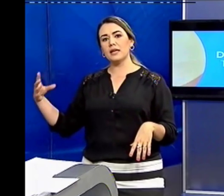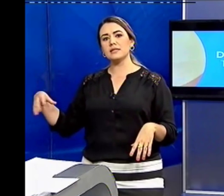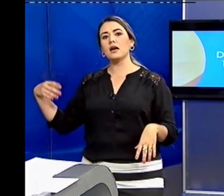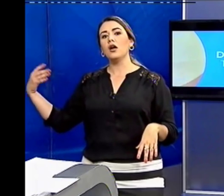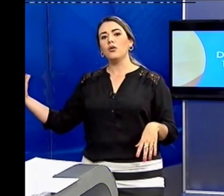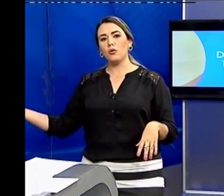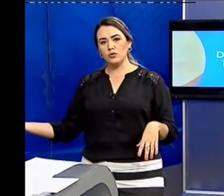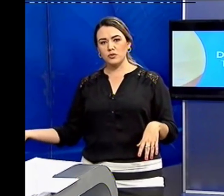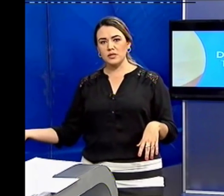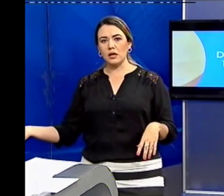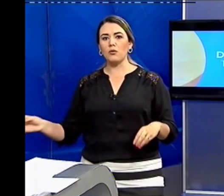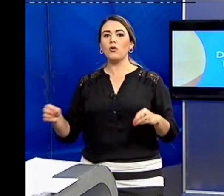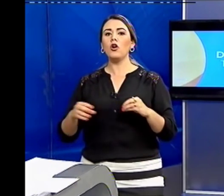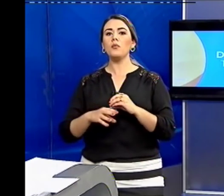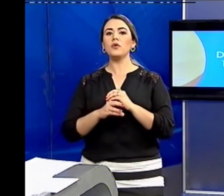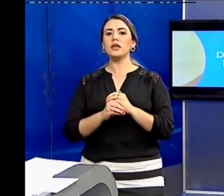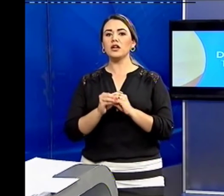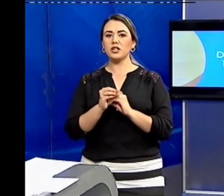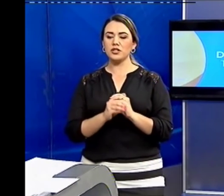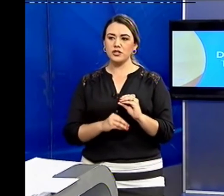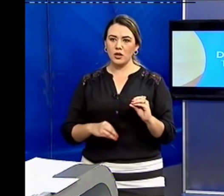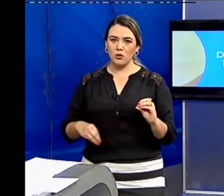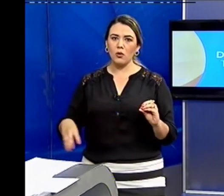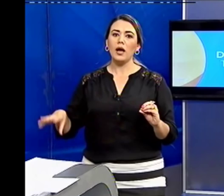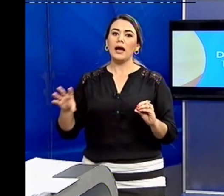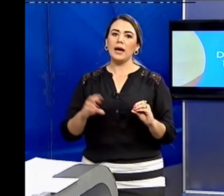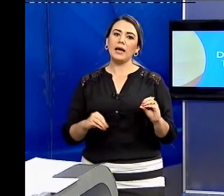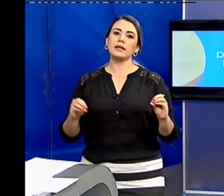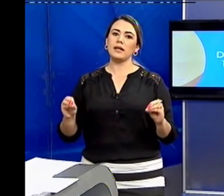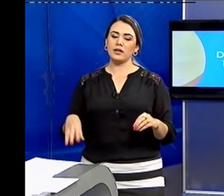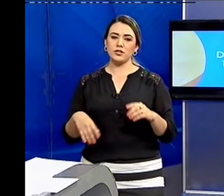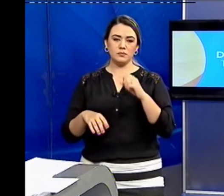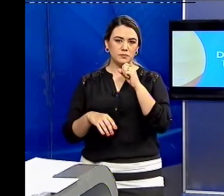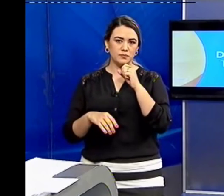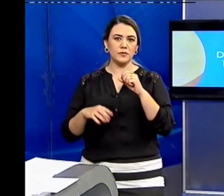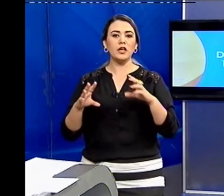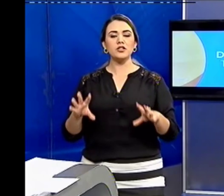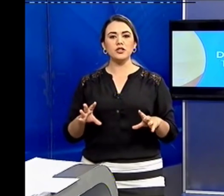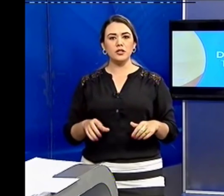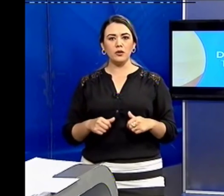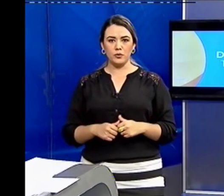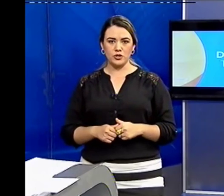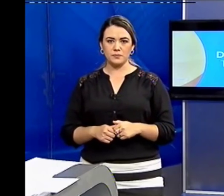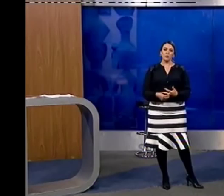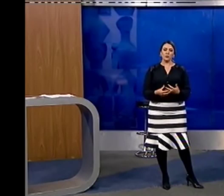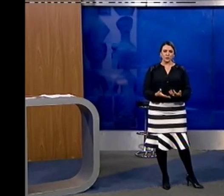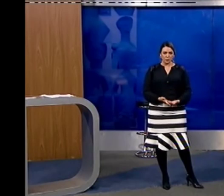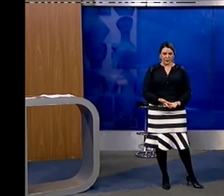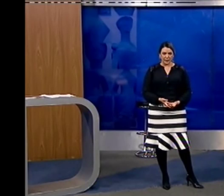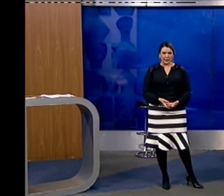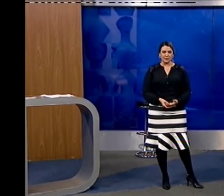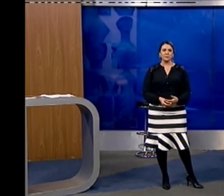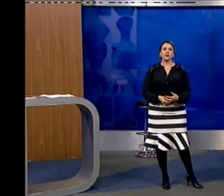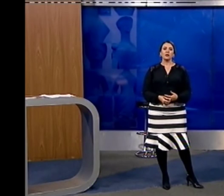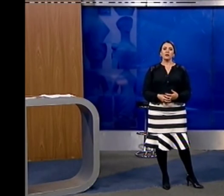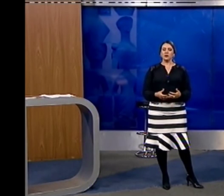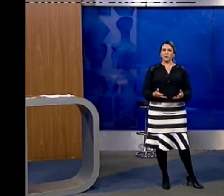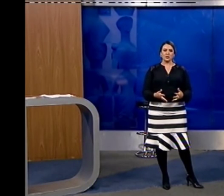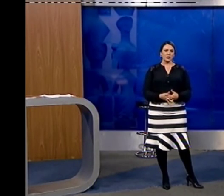essa construção, como que a gente chegou à realidade que a gente tem hoje. Muito obrigada e eu